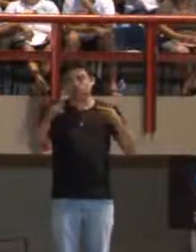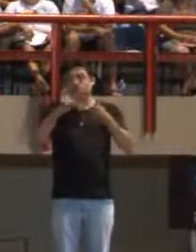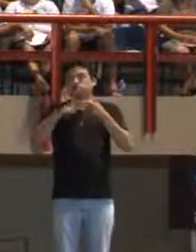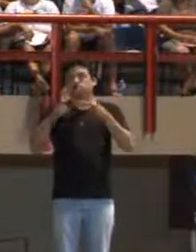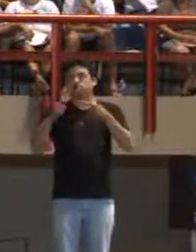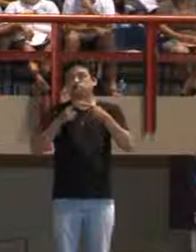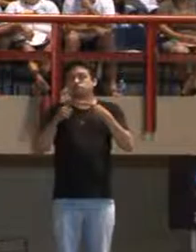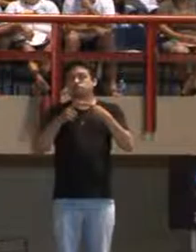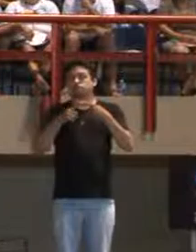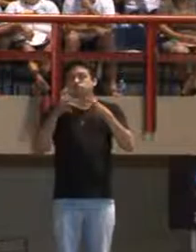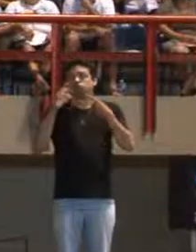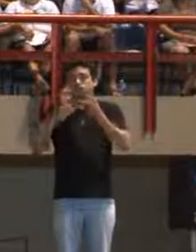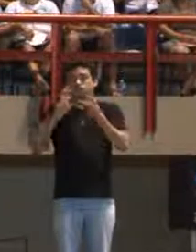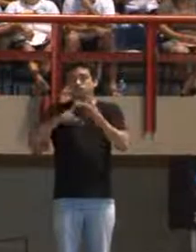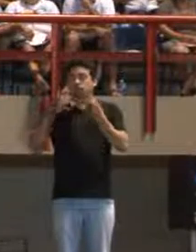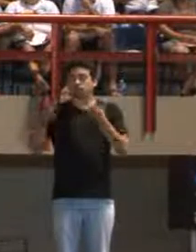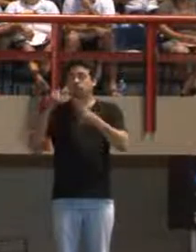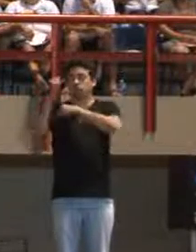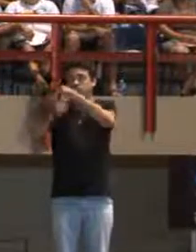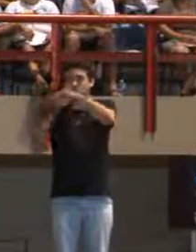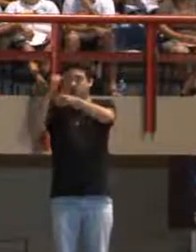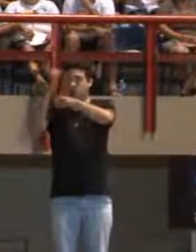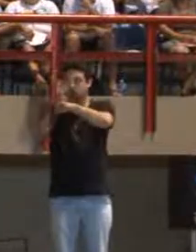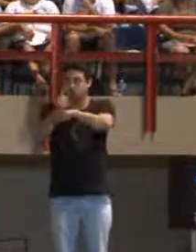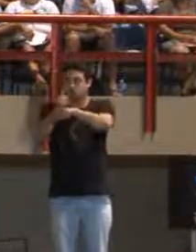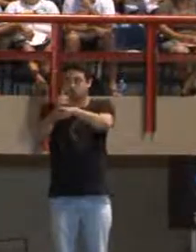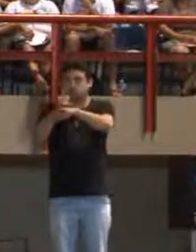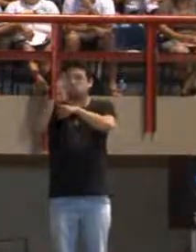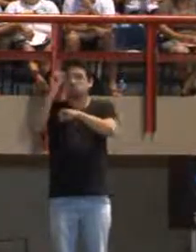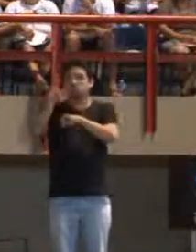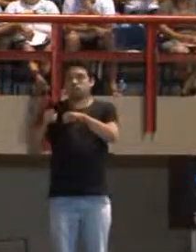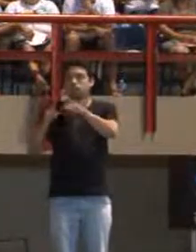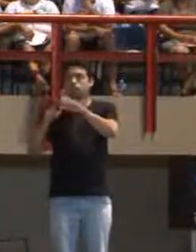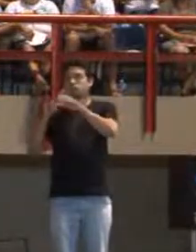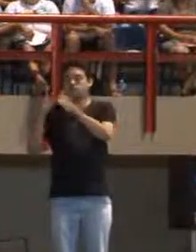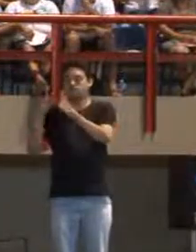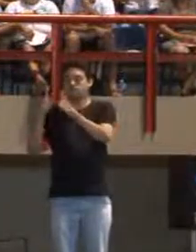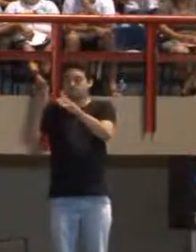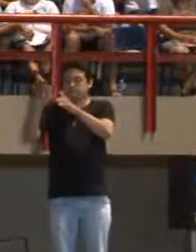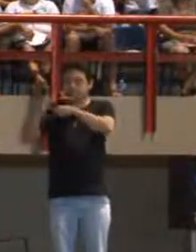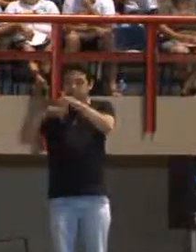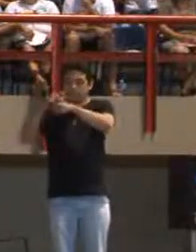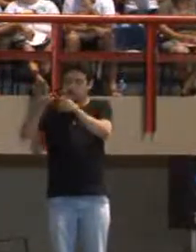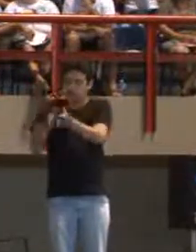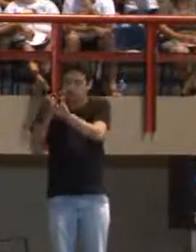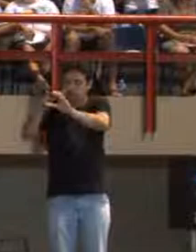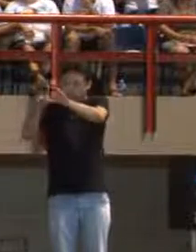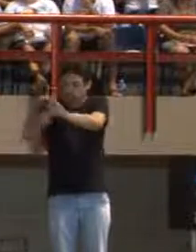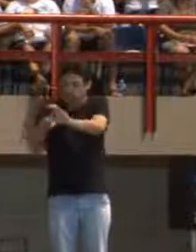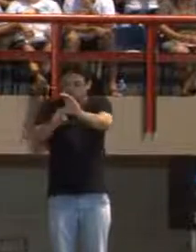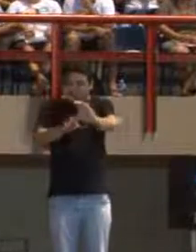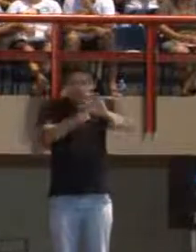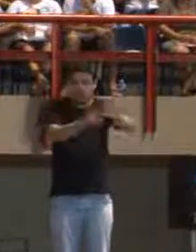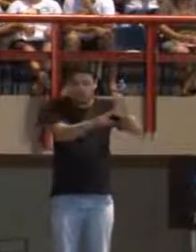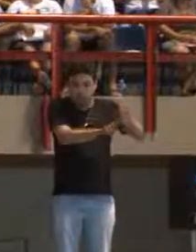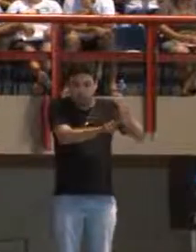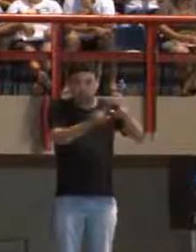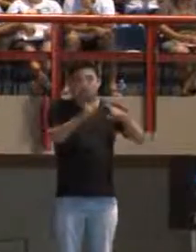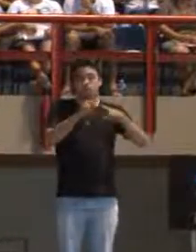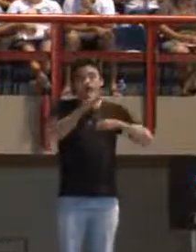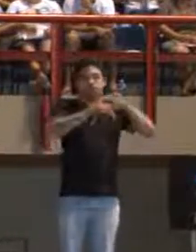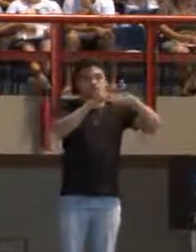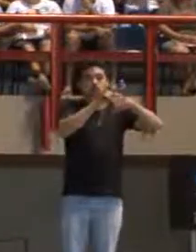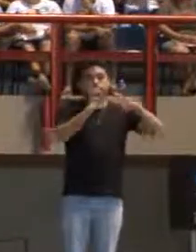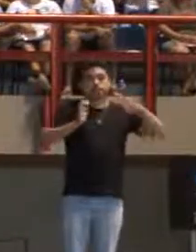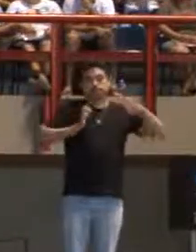Primeiro, vamos internacionalizar a dívida externa dos países pobres. Ou seja, os países ricos